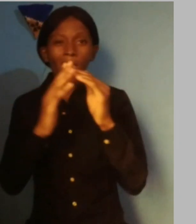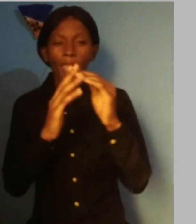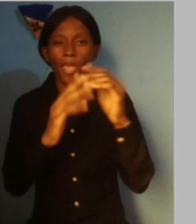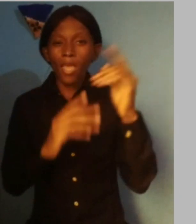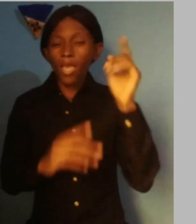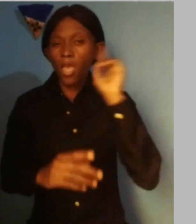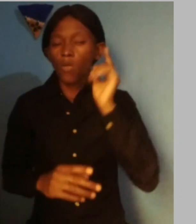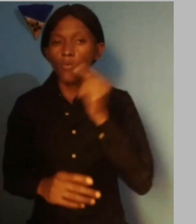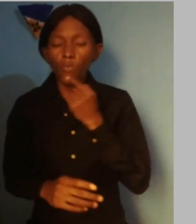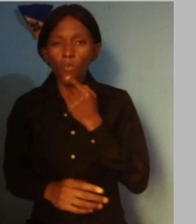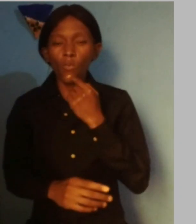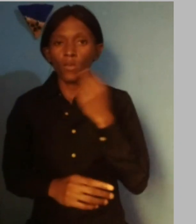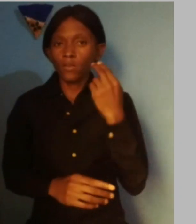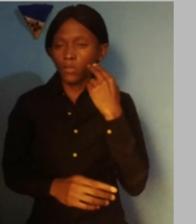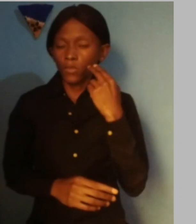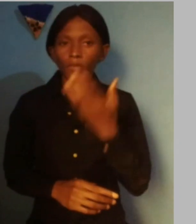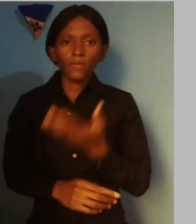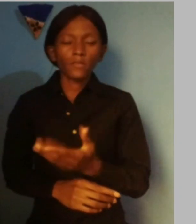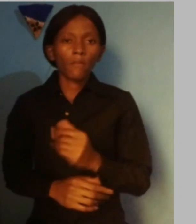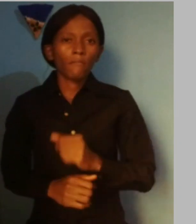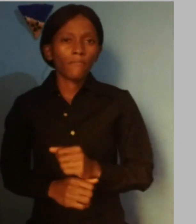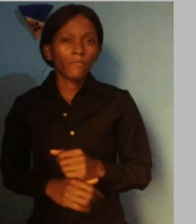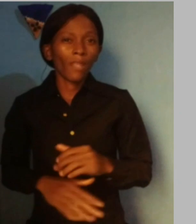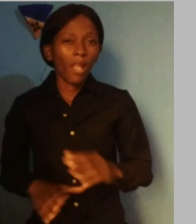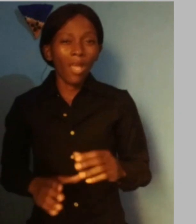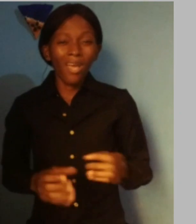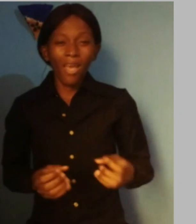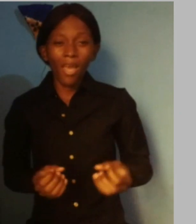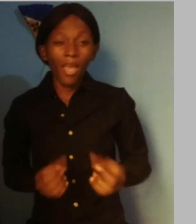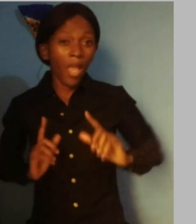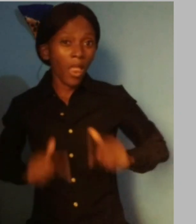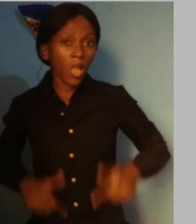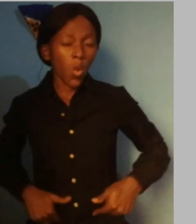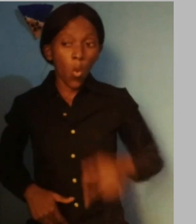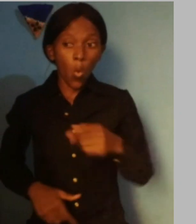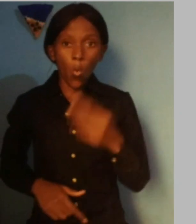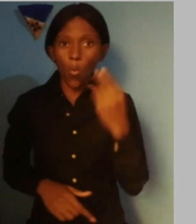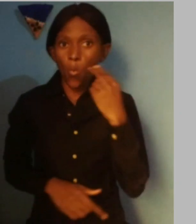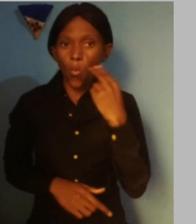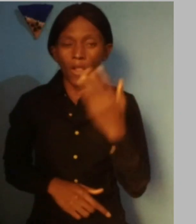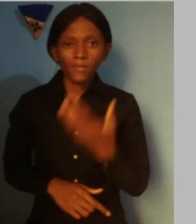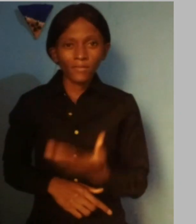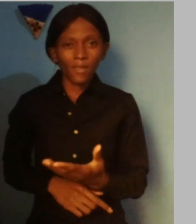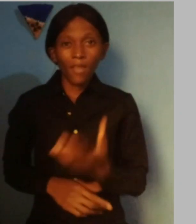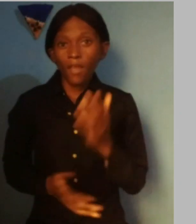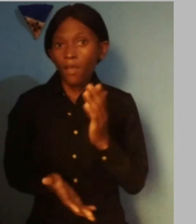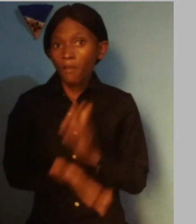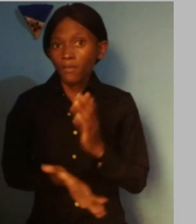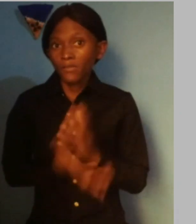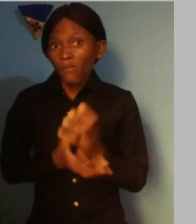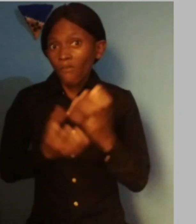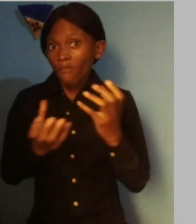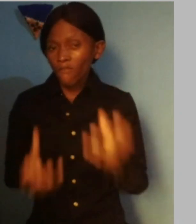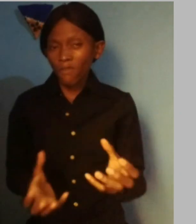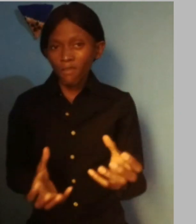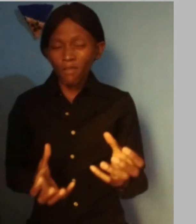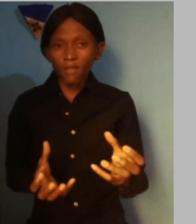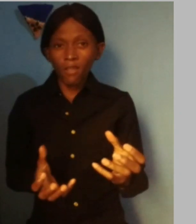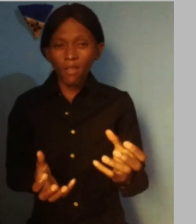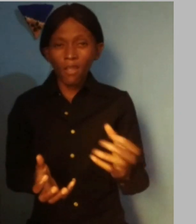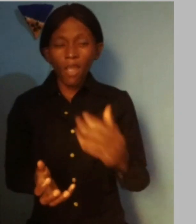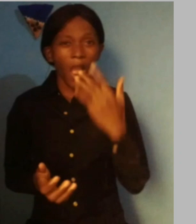longtemps, elle est apprise dans les écoles pour véhiculer aussi fidèlement que possible